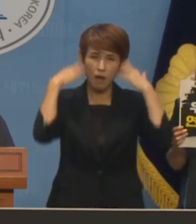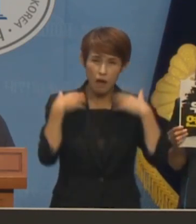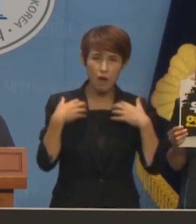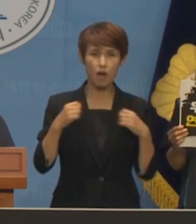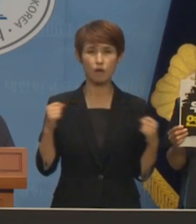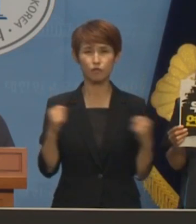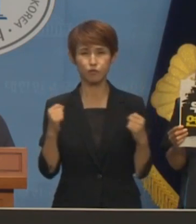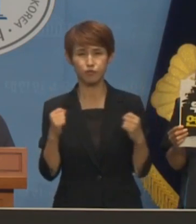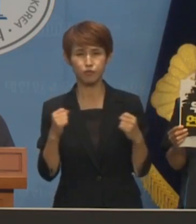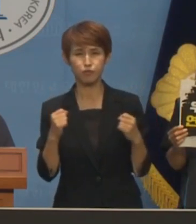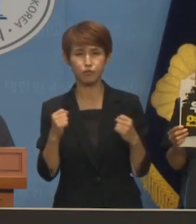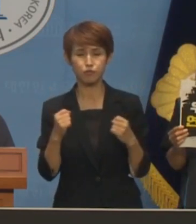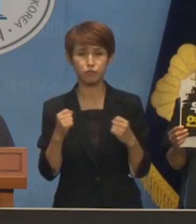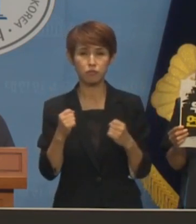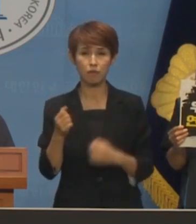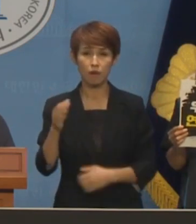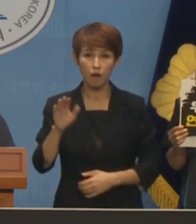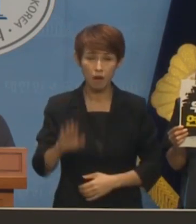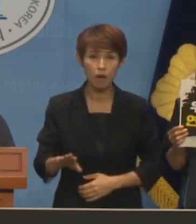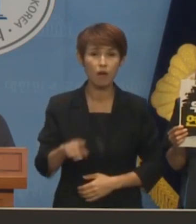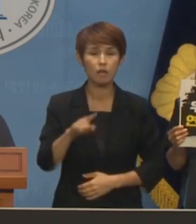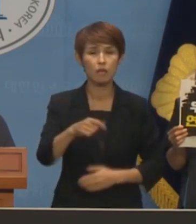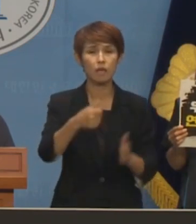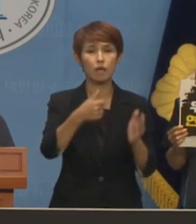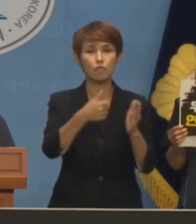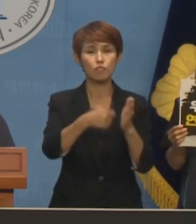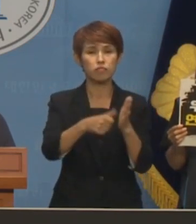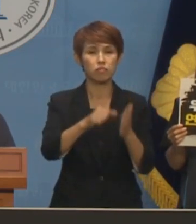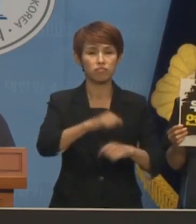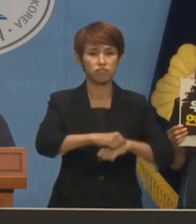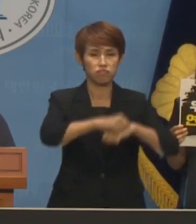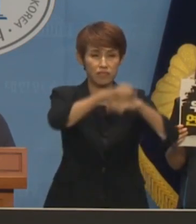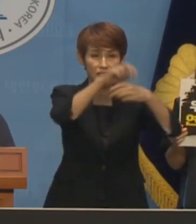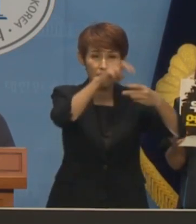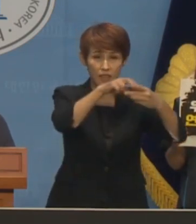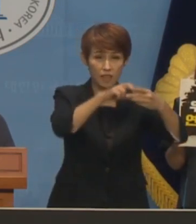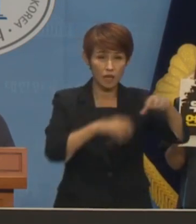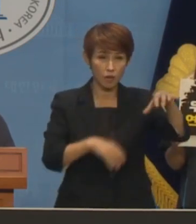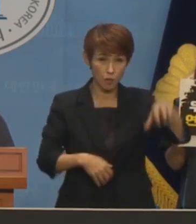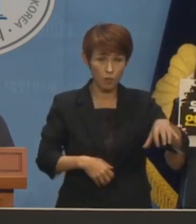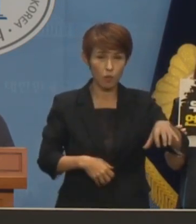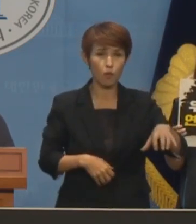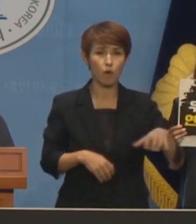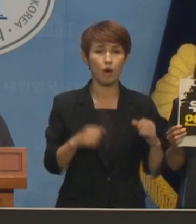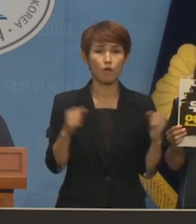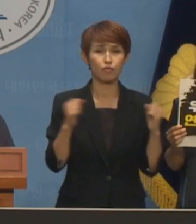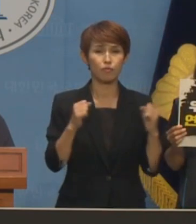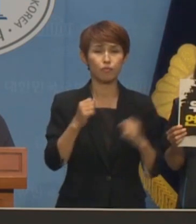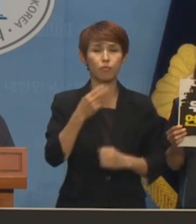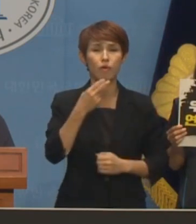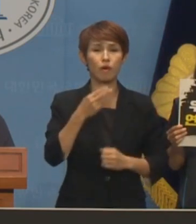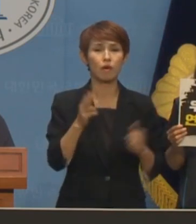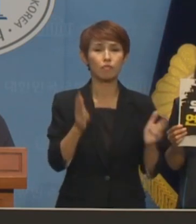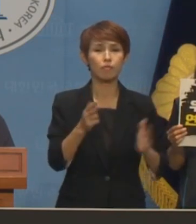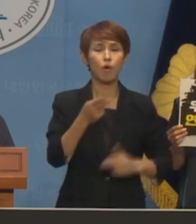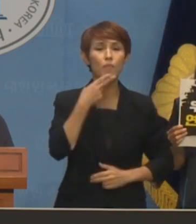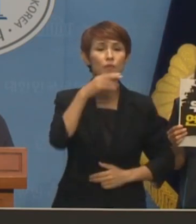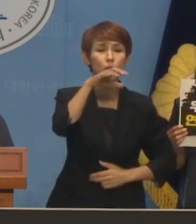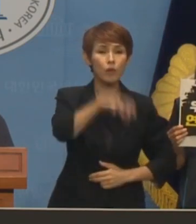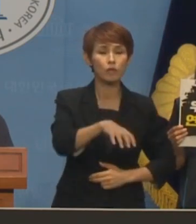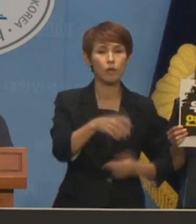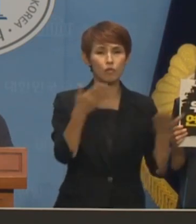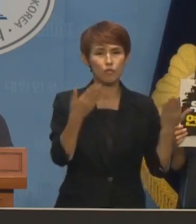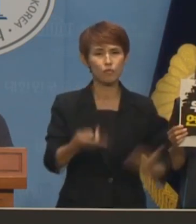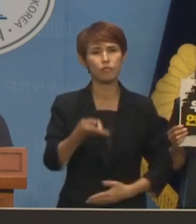일상화되고 있는데 쿠팡 물류센터 노동자들은 냉방 장치 없는 곳에서 휴식 시간도 없이 일하다가 쓰러지고